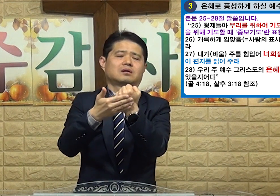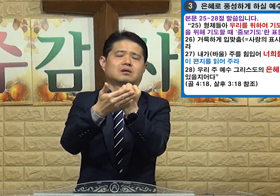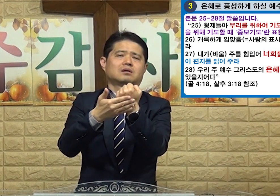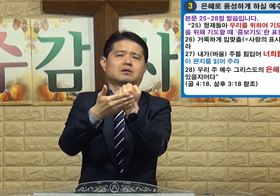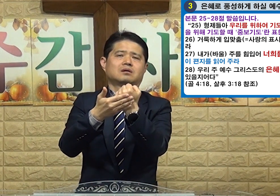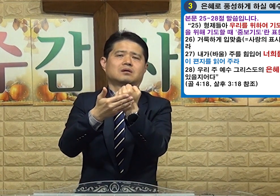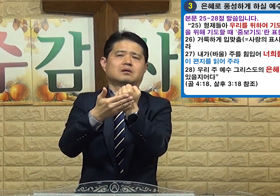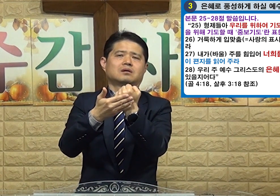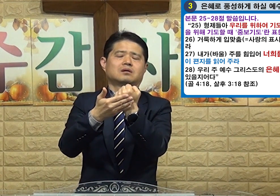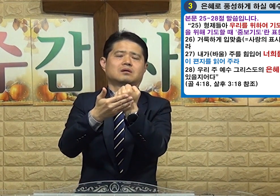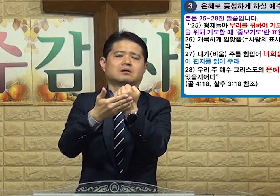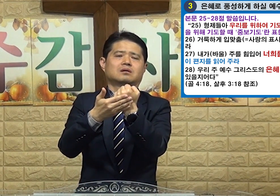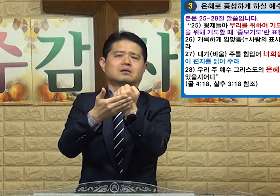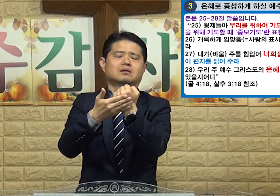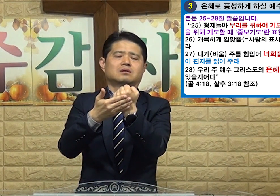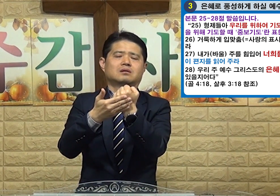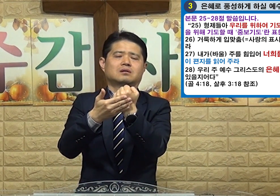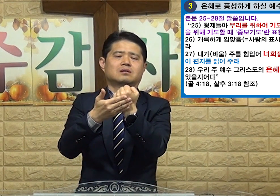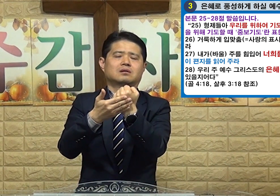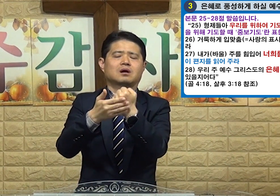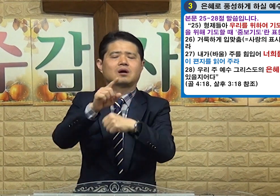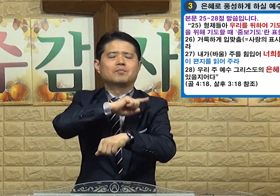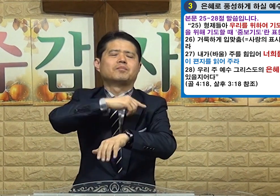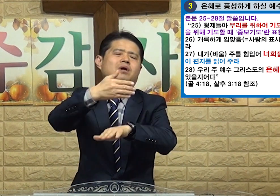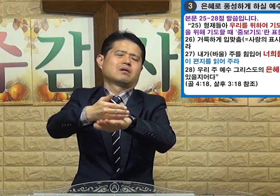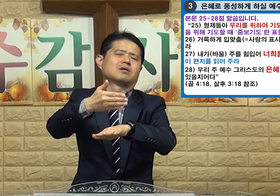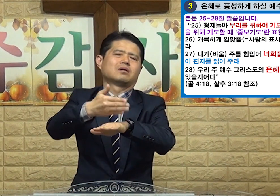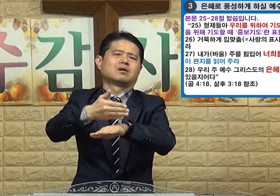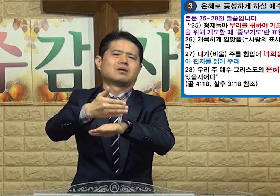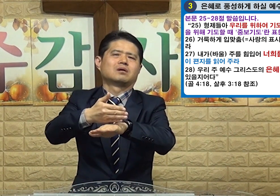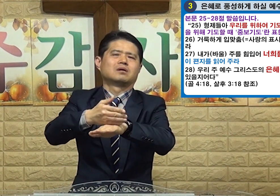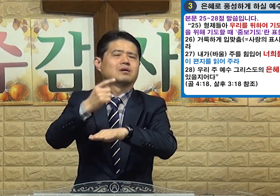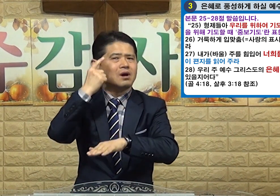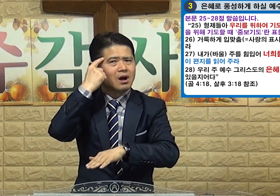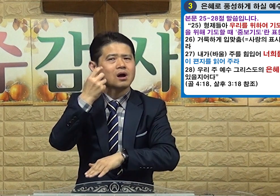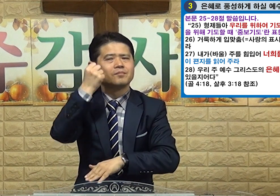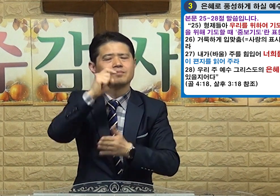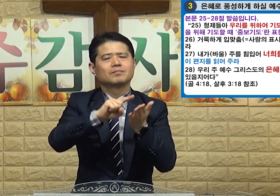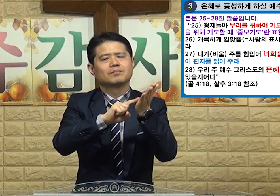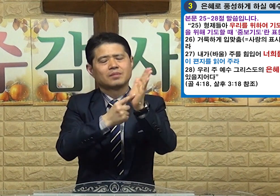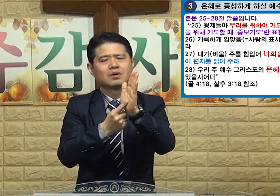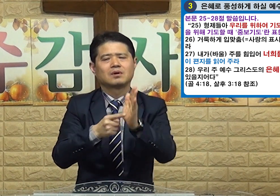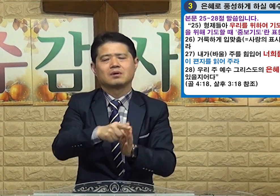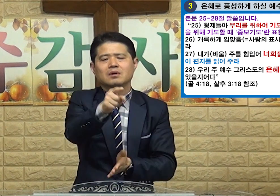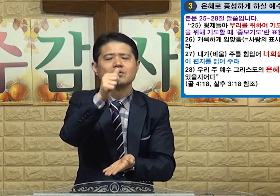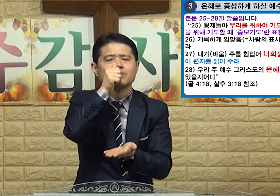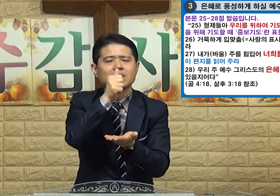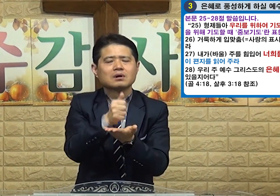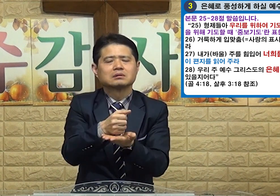예수 그리스도의 은혜를 생각하라는 것입니다. 거기 거기에 우리가 제일 먼저 감사를 표해야